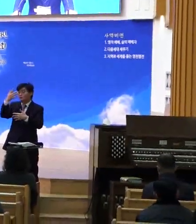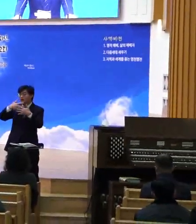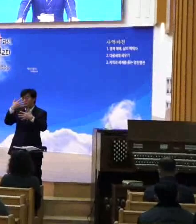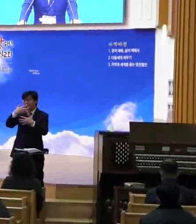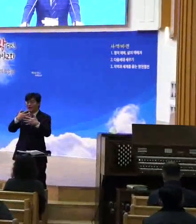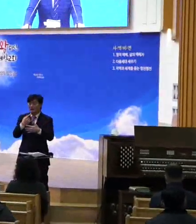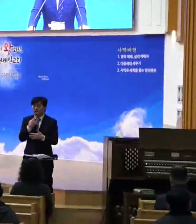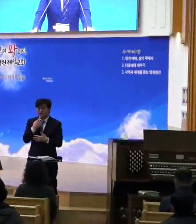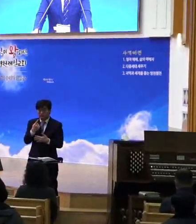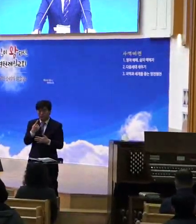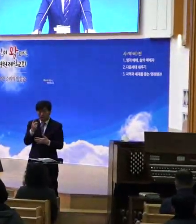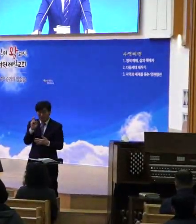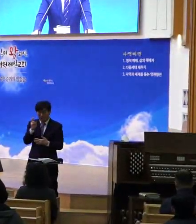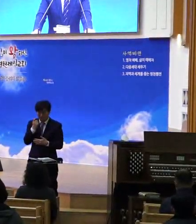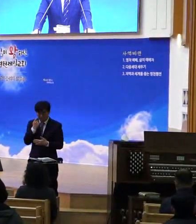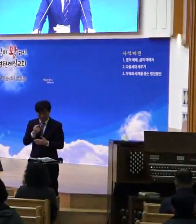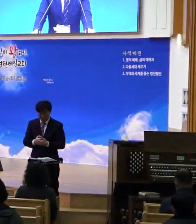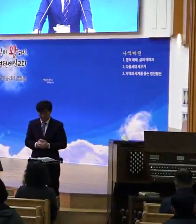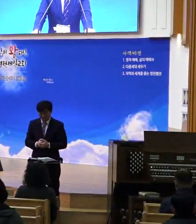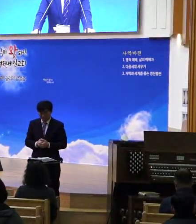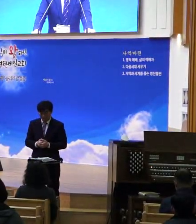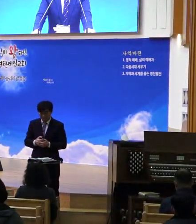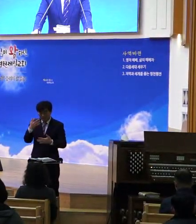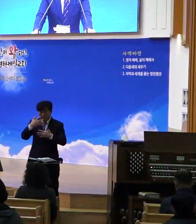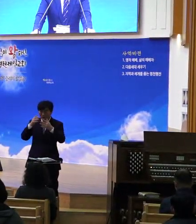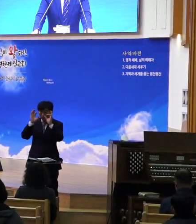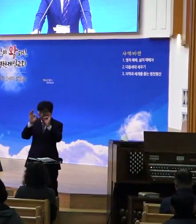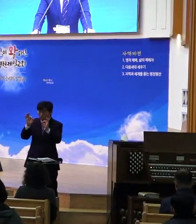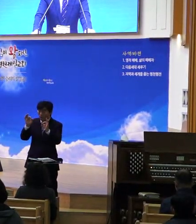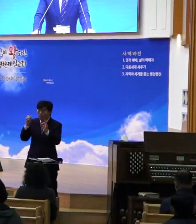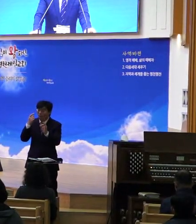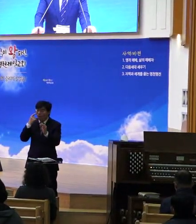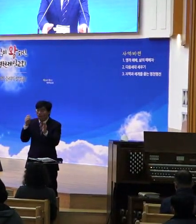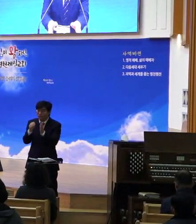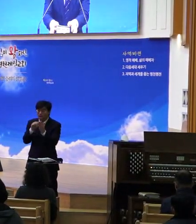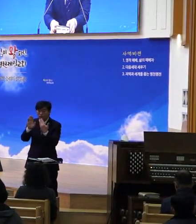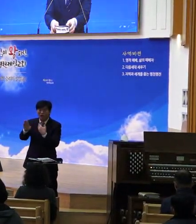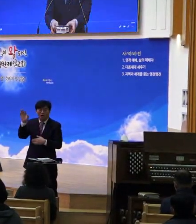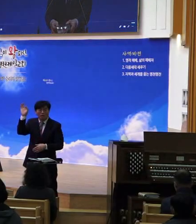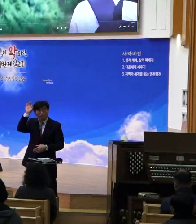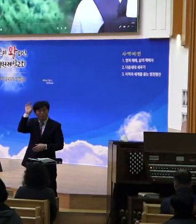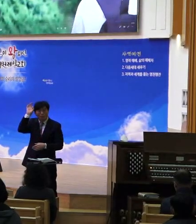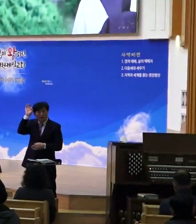지사장님 송옥석 지사님 나오셔서 잠시 광고해 주시겠습니다.